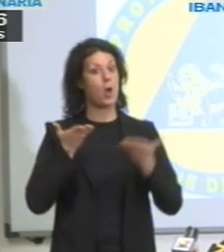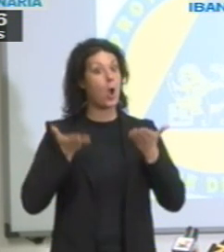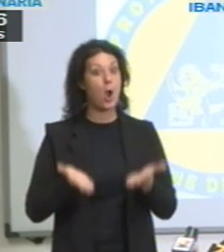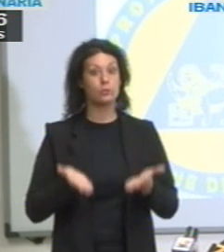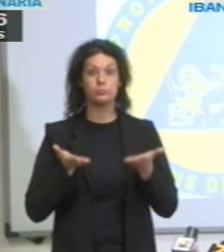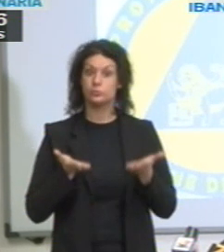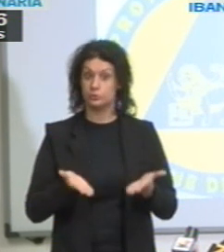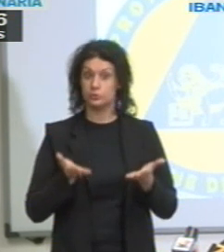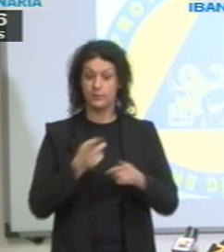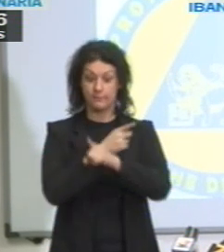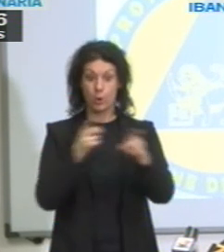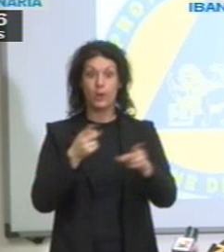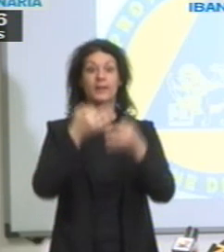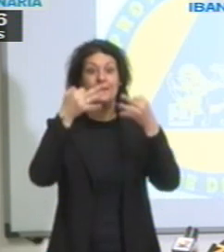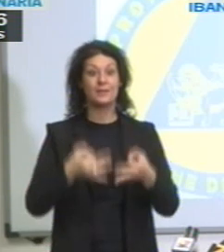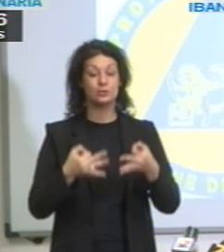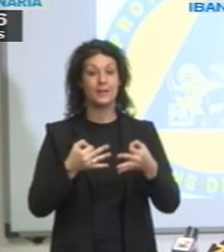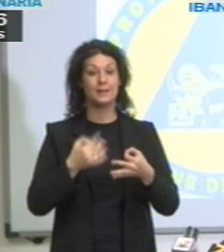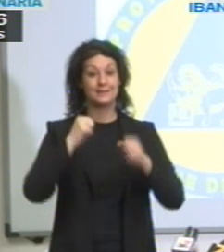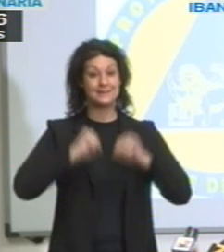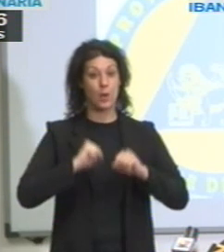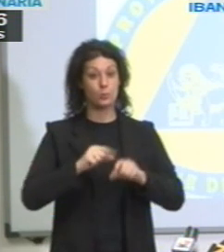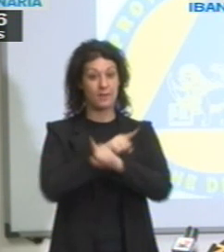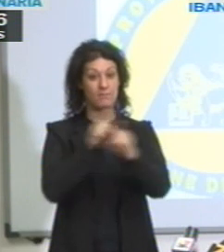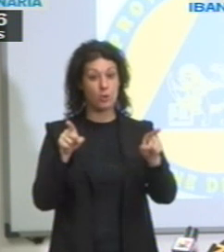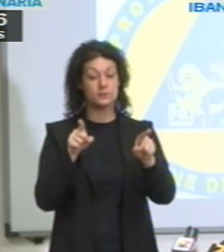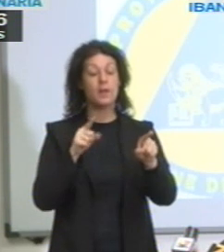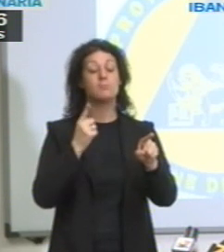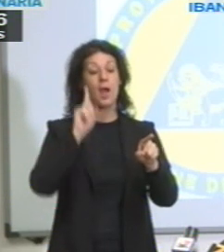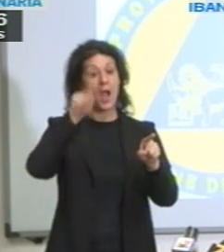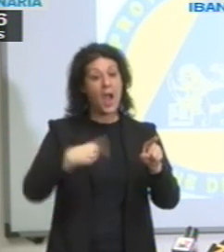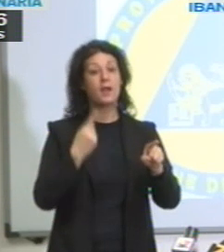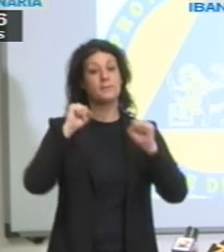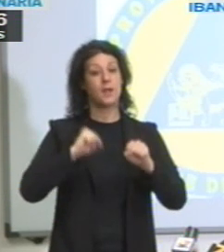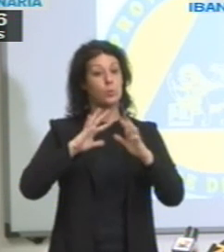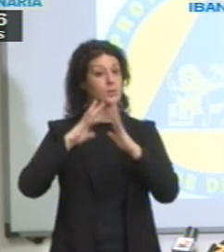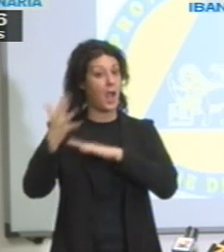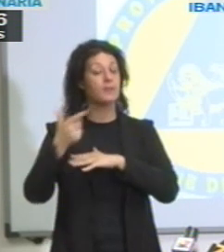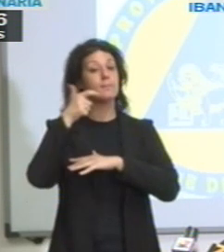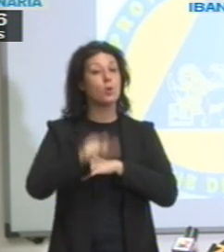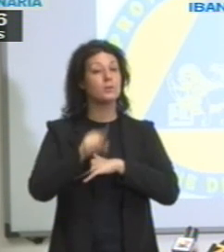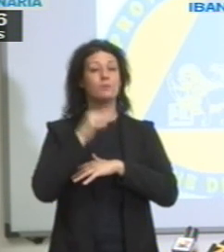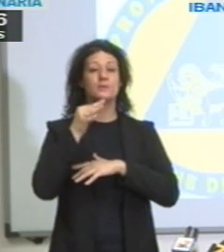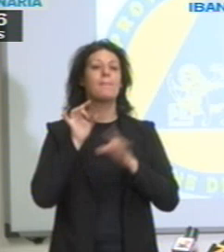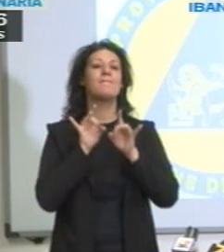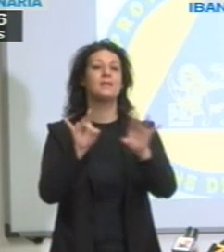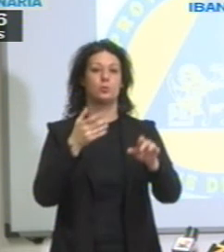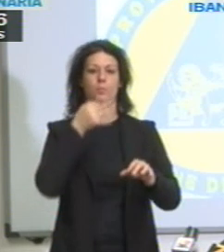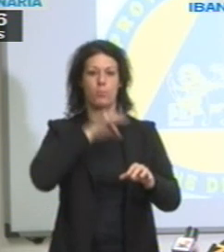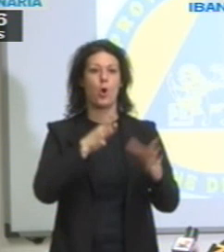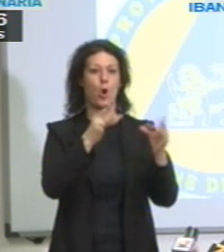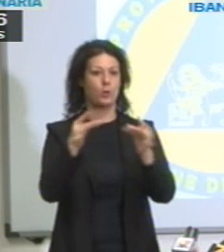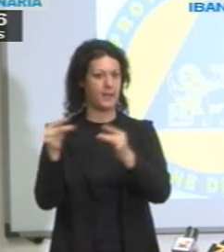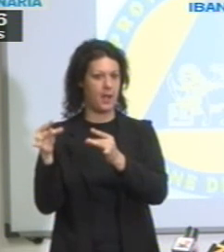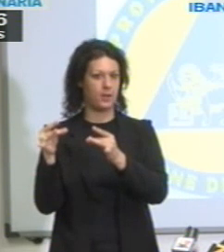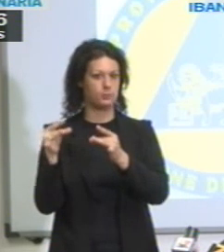propria salute vuol dire decidere anche per la salute degli altri, perché stiamo parlando di un virus e di un contagio. Per cui la preghiera che faccio, ma molti